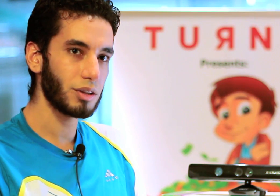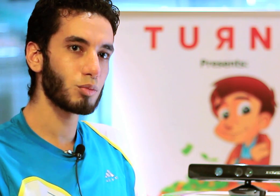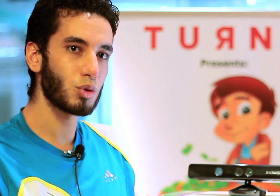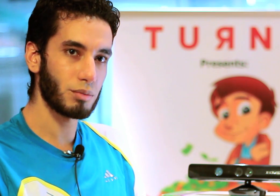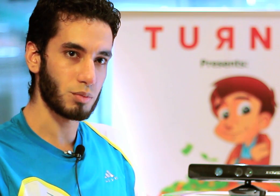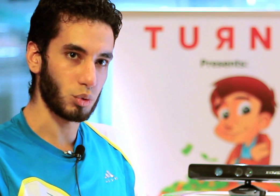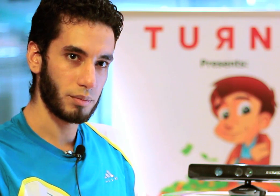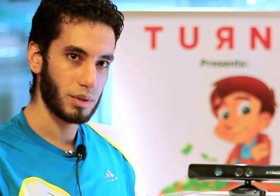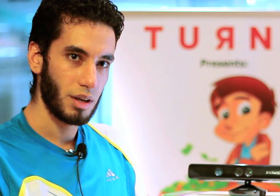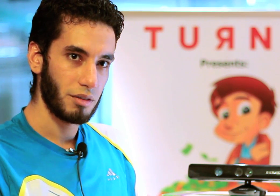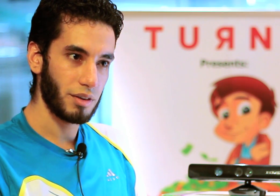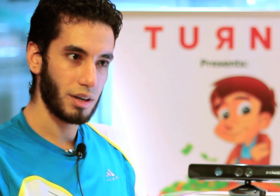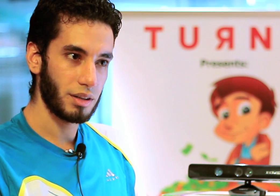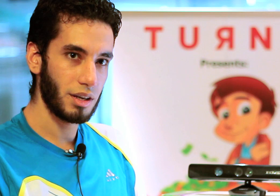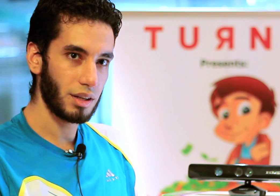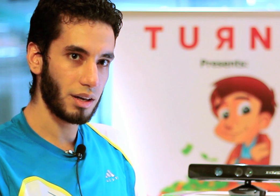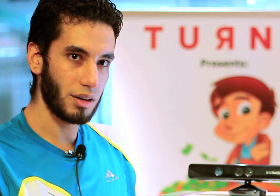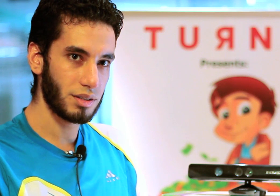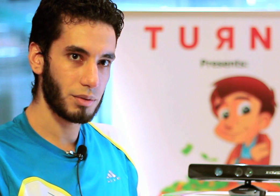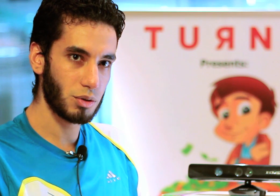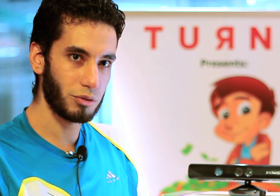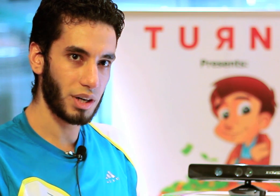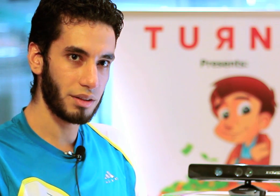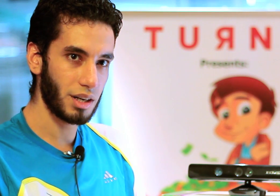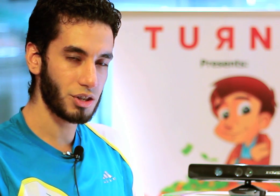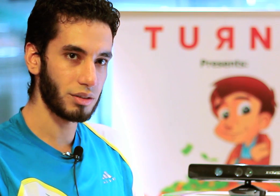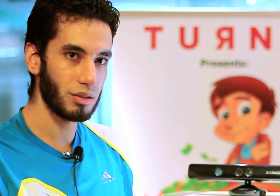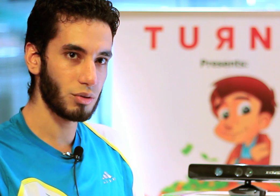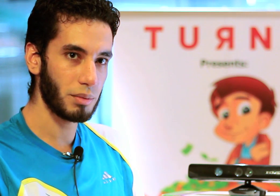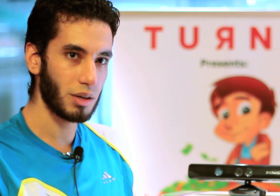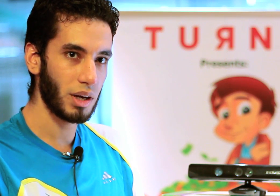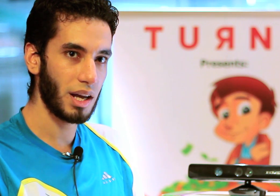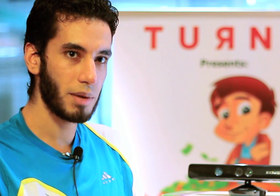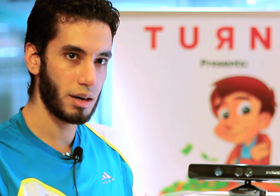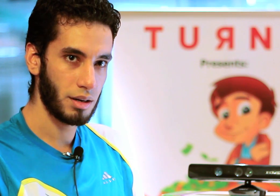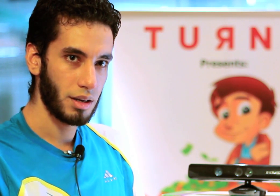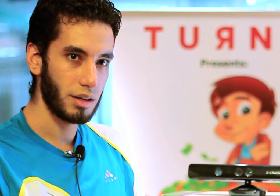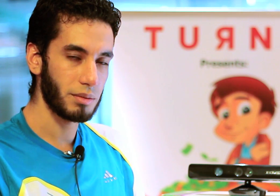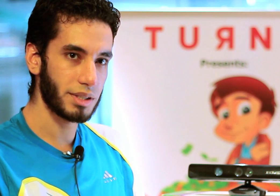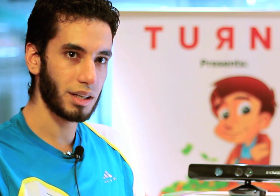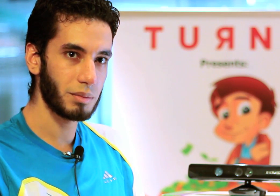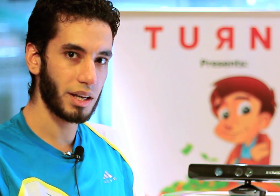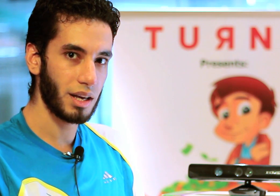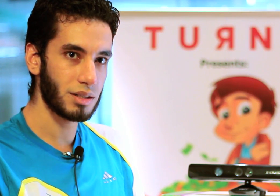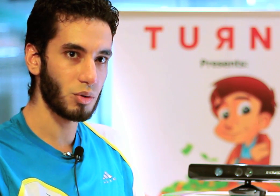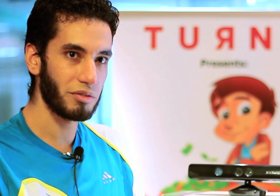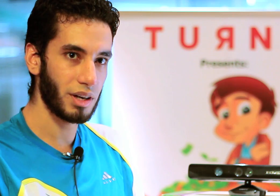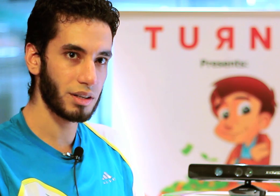تحدد بصورة مزبوطة فديت حاجة خاصة بالسوفتوير عندنا عشان تدي نوع من انواع الامان للي بيستخدم الجهاز انه فعلا